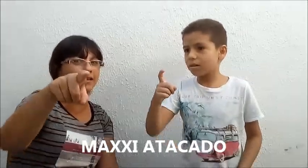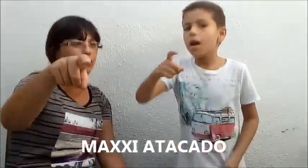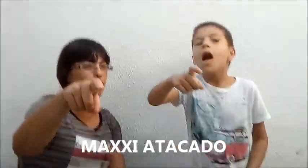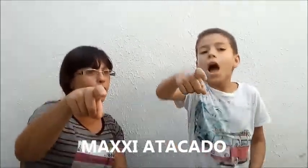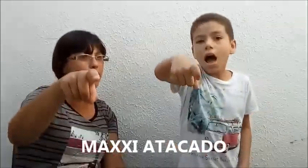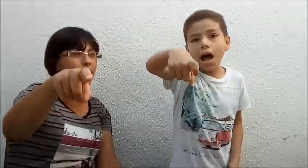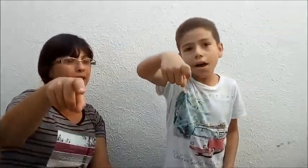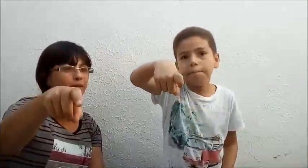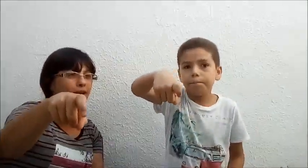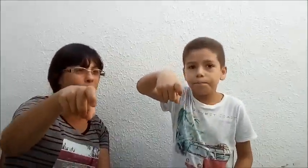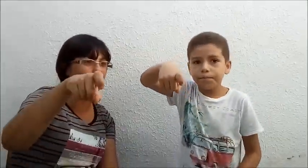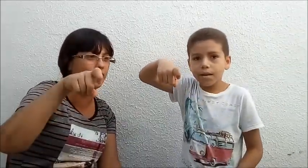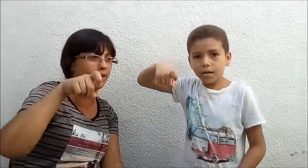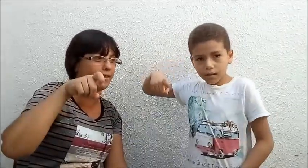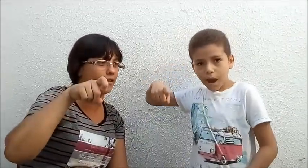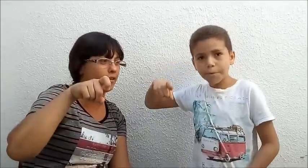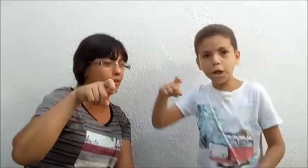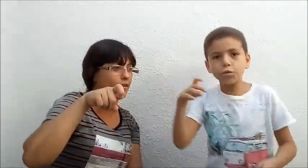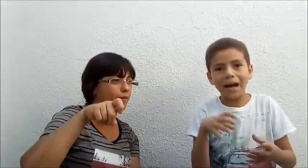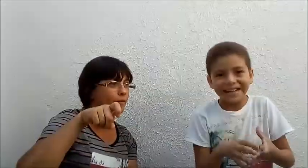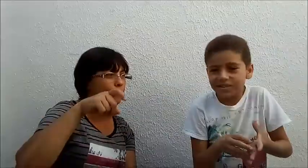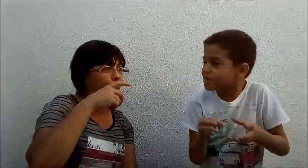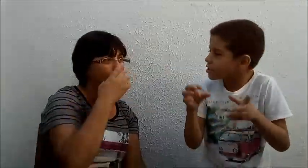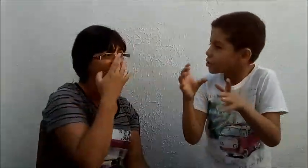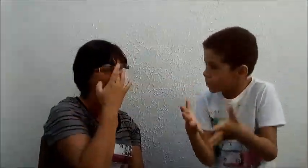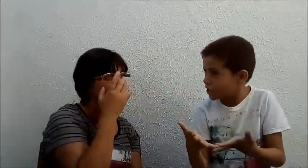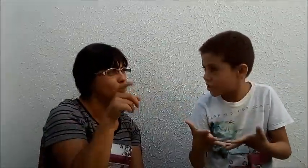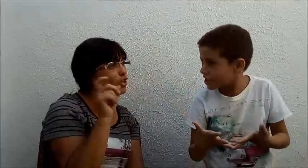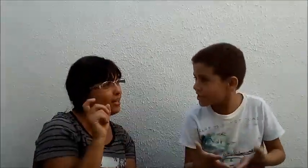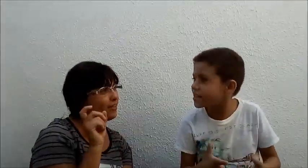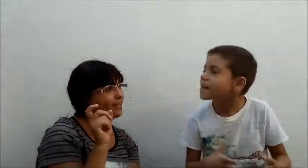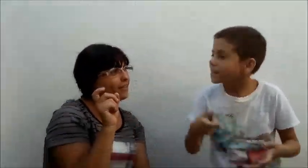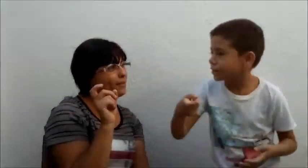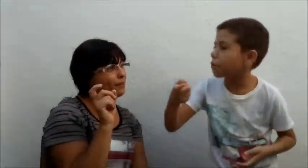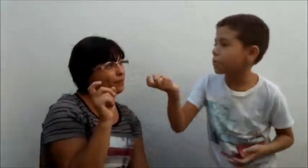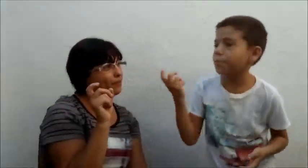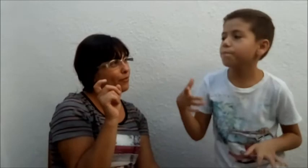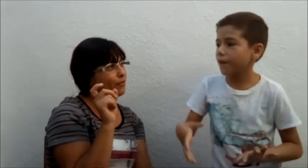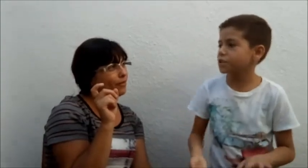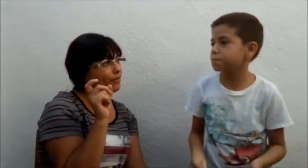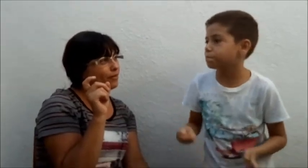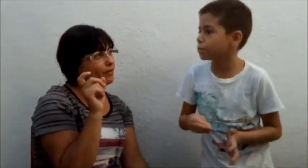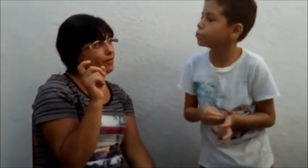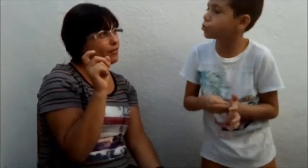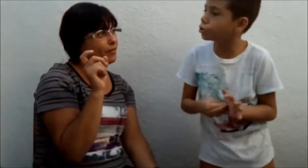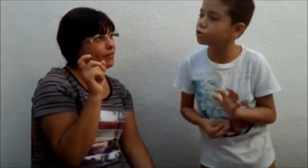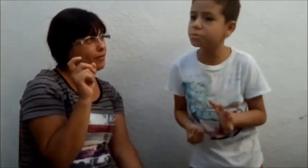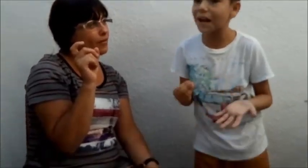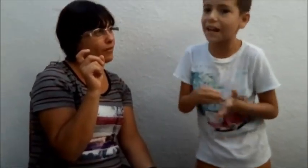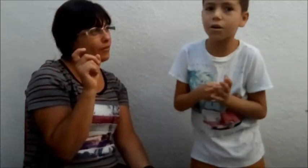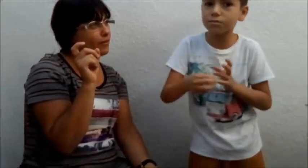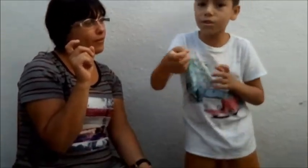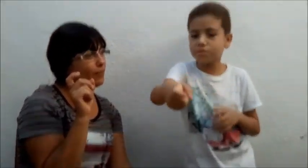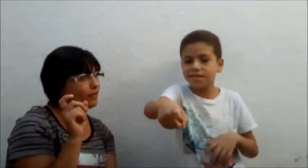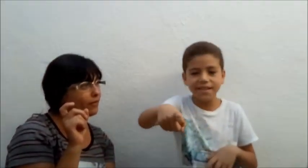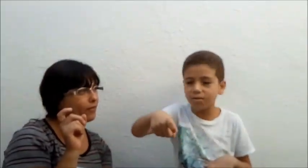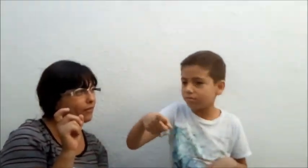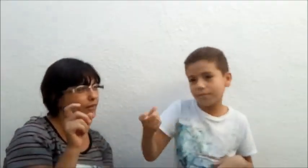alfabeto, né, ó, X. É porque no Maxi tem dois X, então, eles não precisam despegar, não deu o sinal do